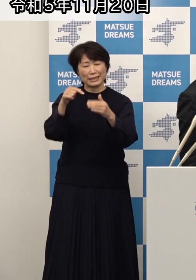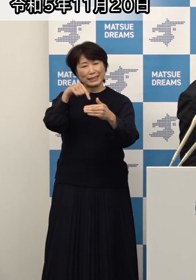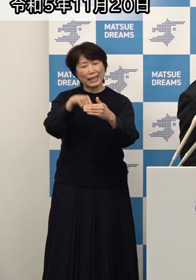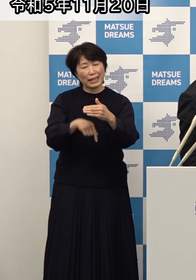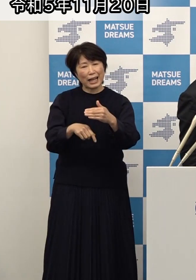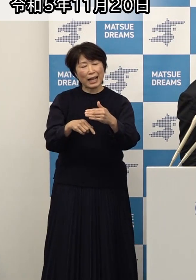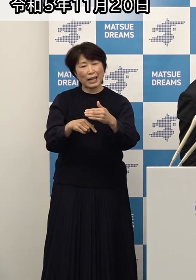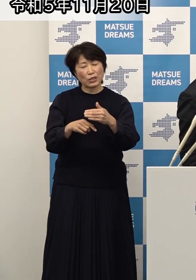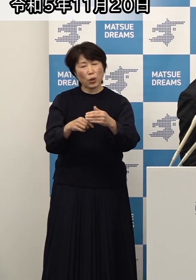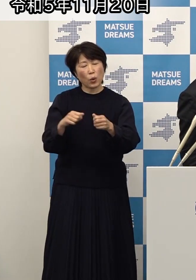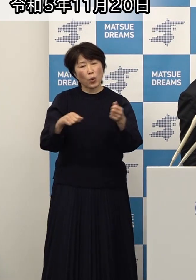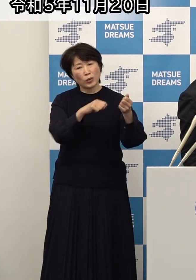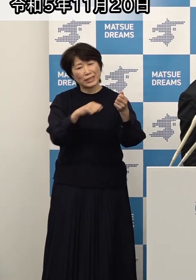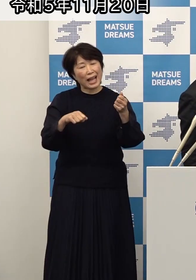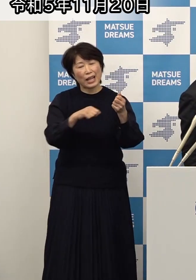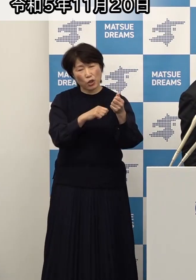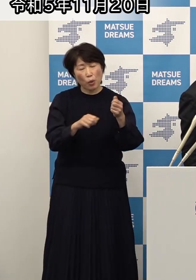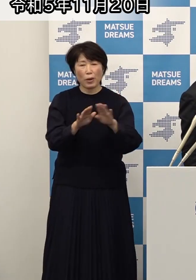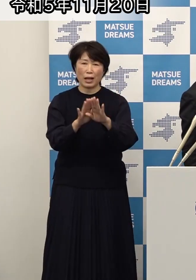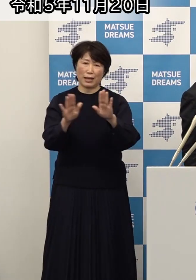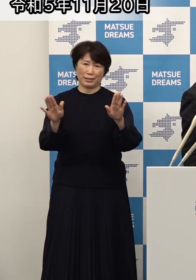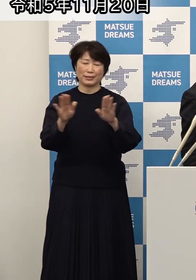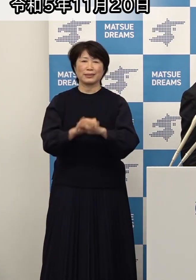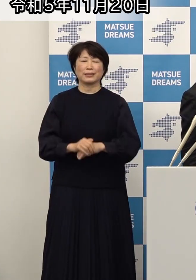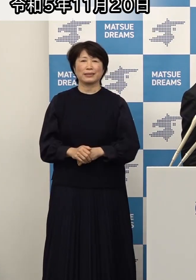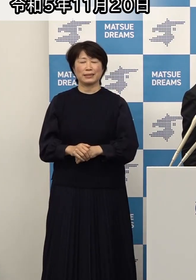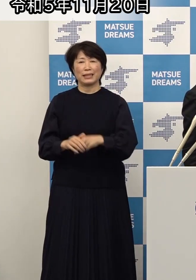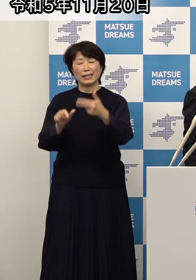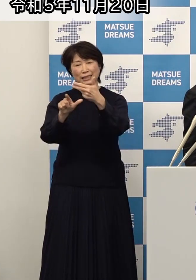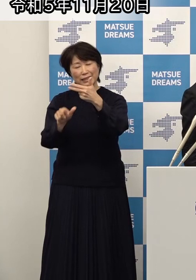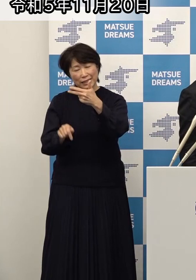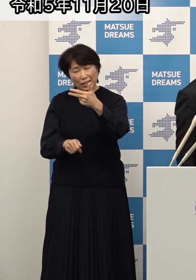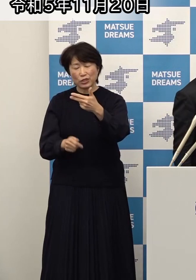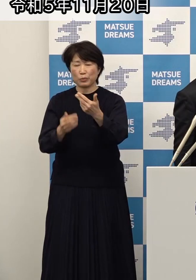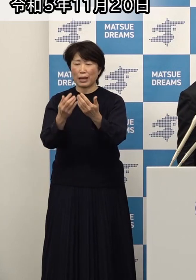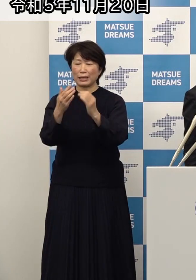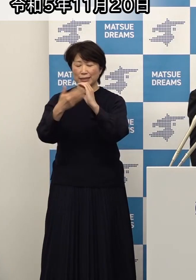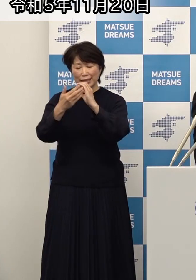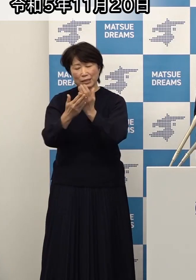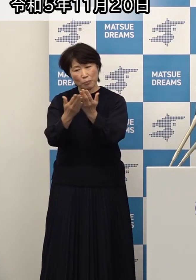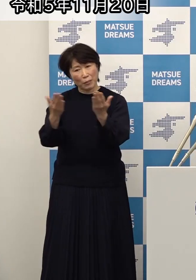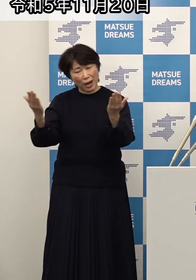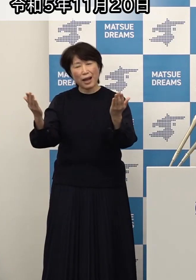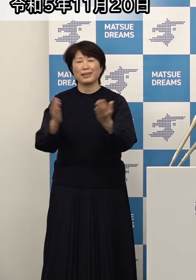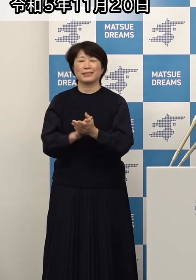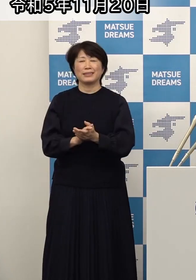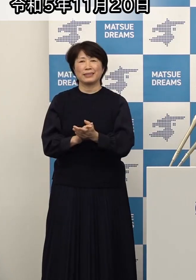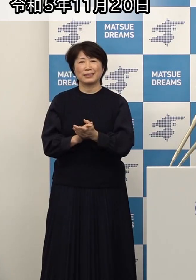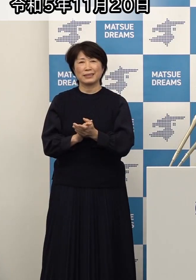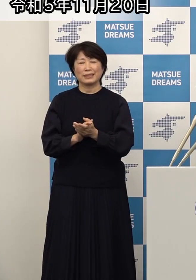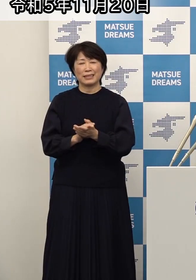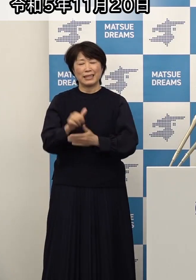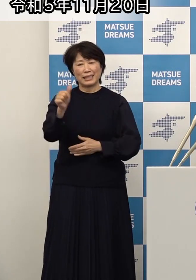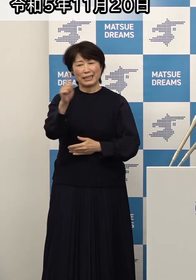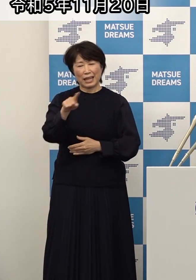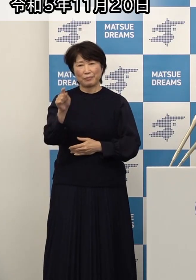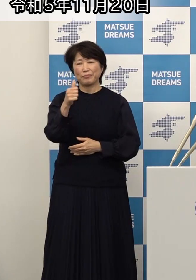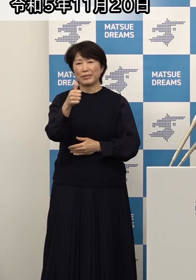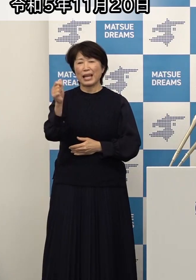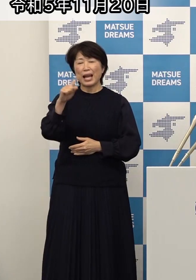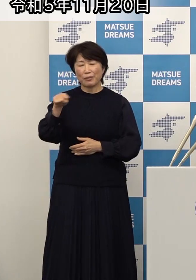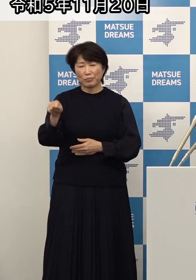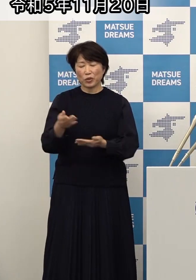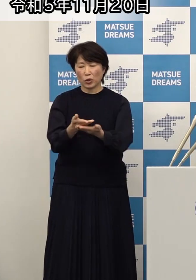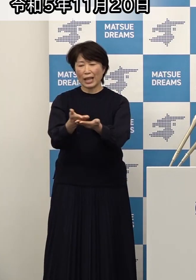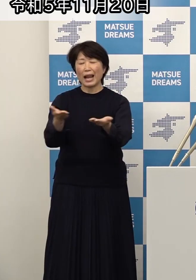ていただいておりましたり、7月には新庁舎のフォトコンテスト、新庁舎テラス、まあ、だんだんテラス D テラスというふうに挙げましたけども